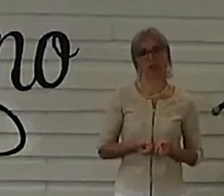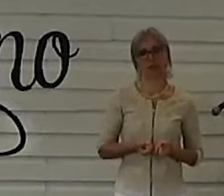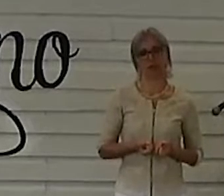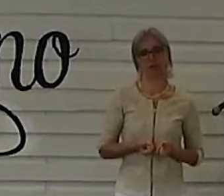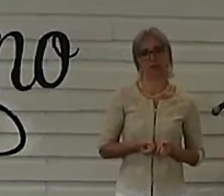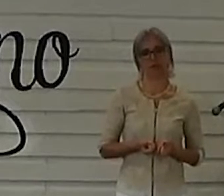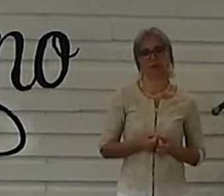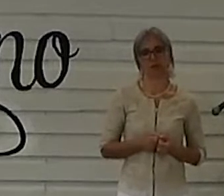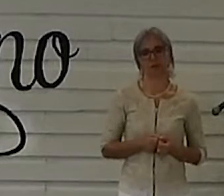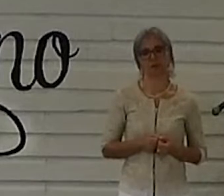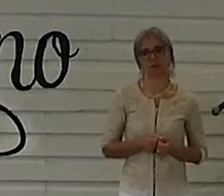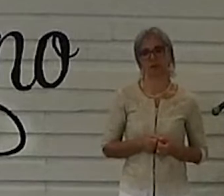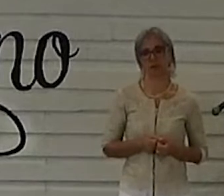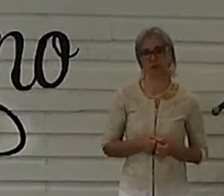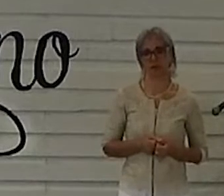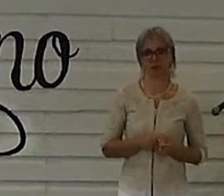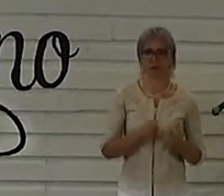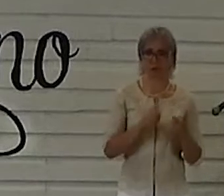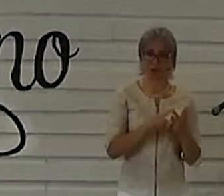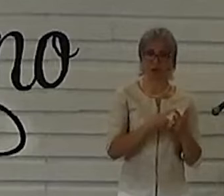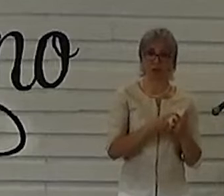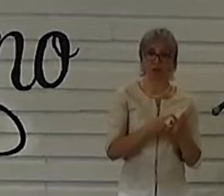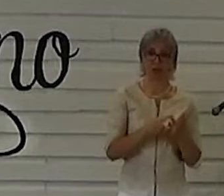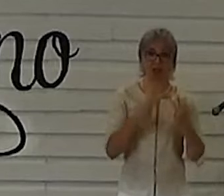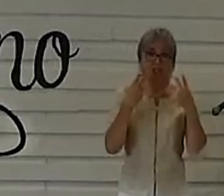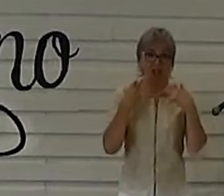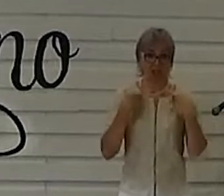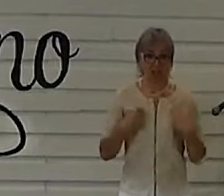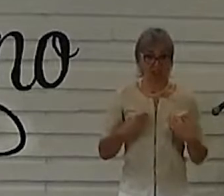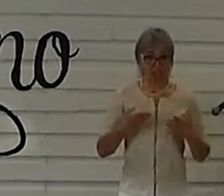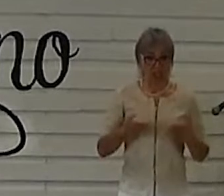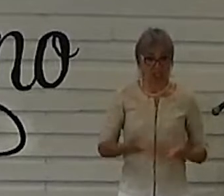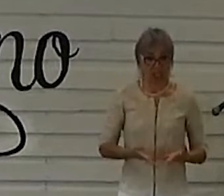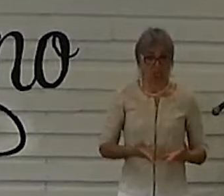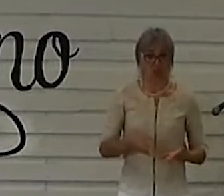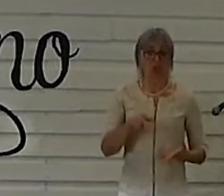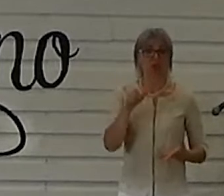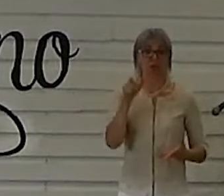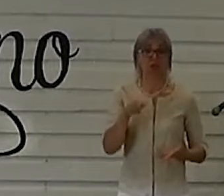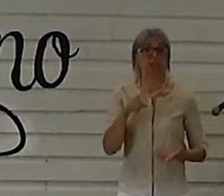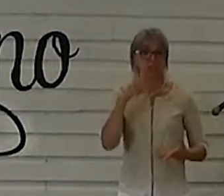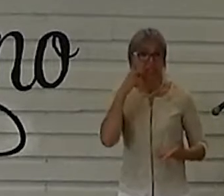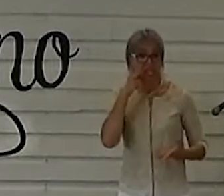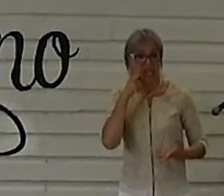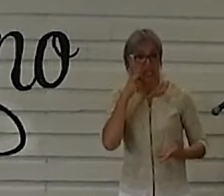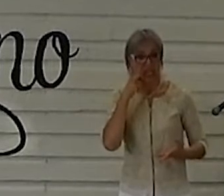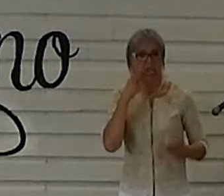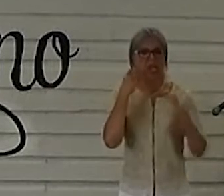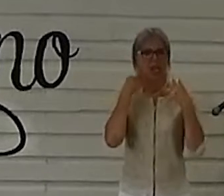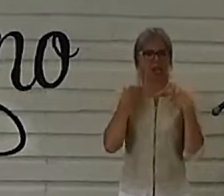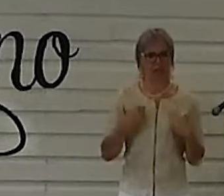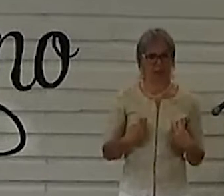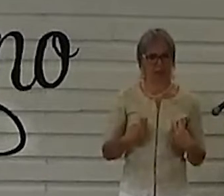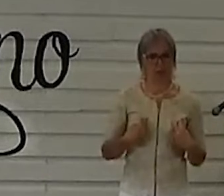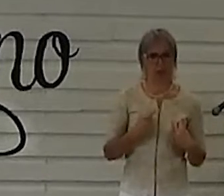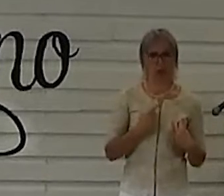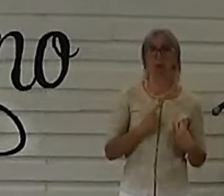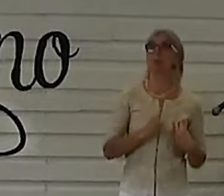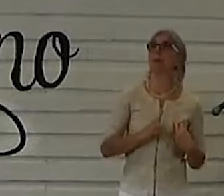versetto 20. La vita che ora vivo nella carne, io la vivo per servire Cristo.